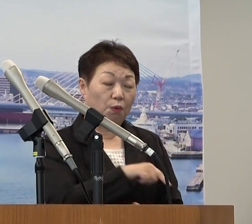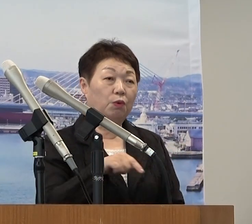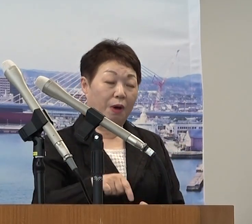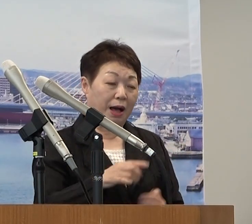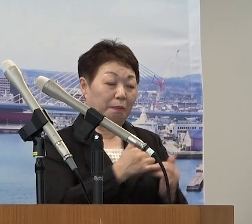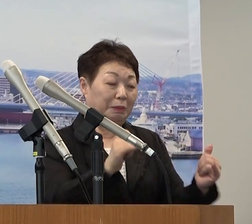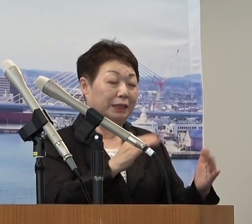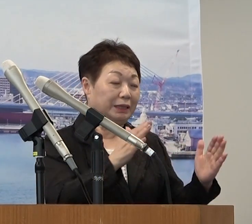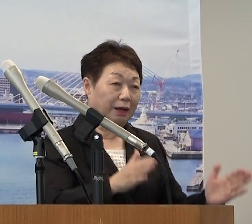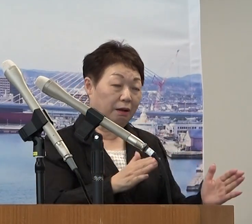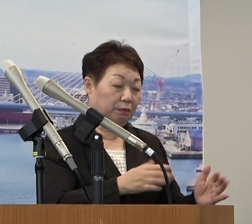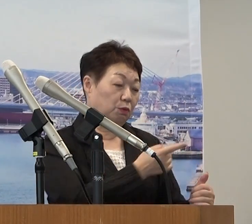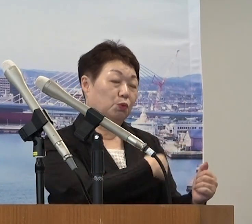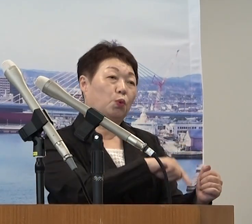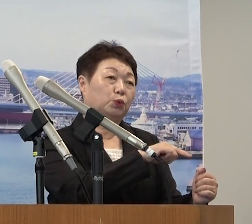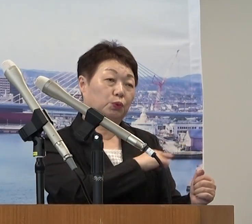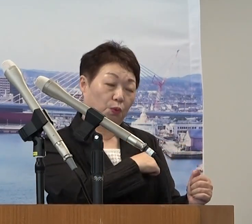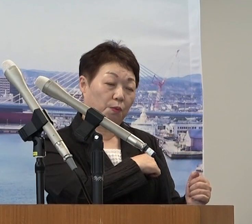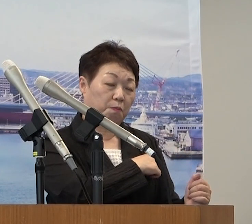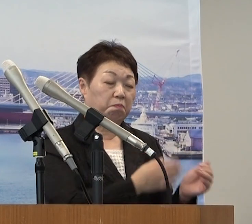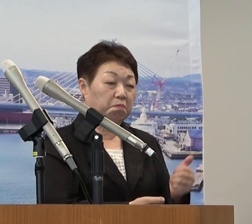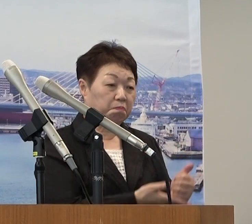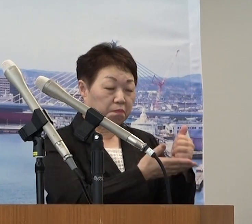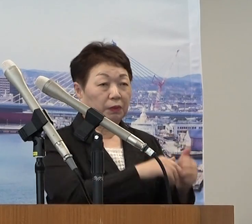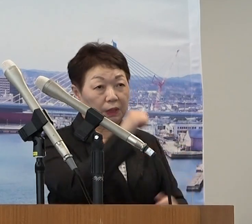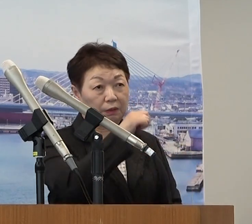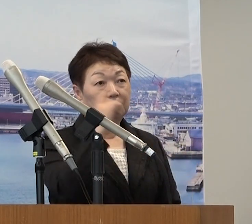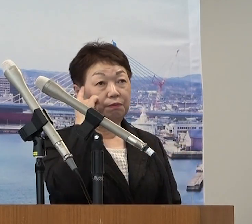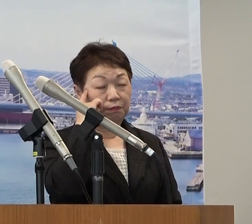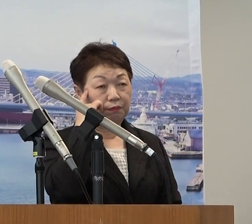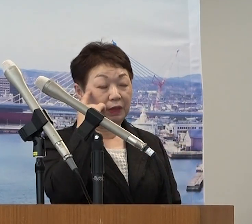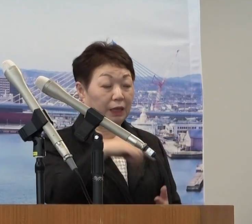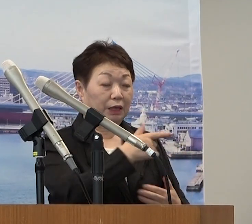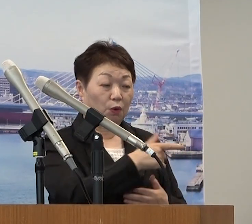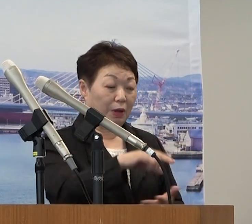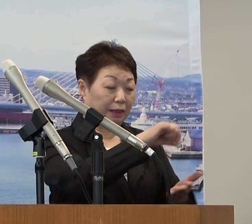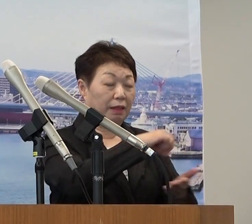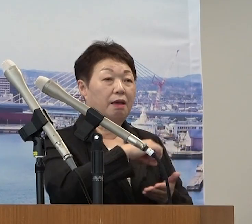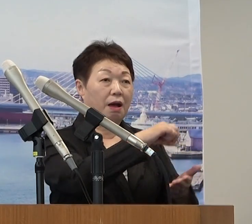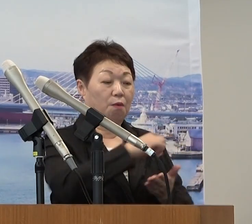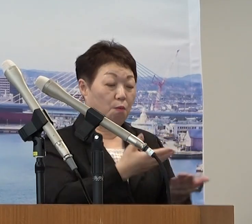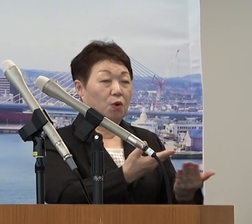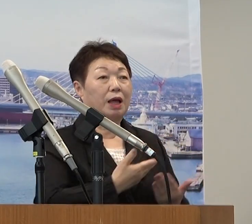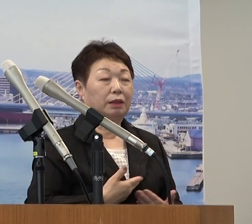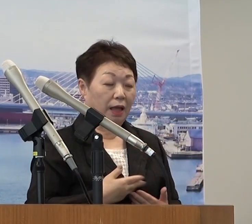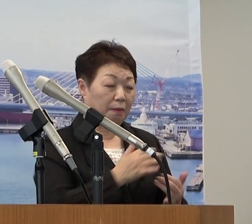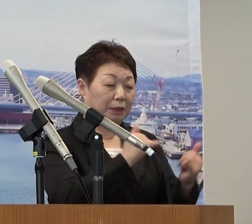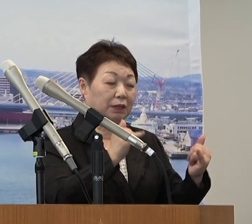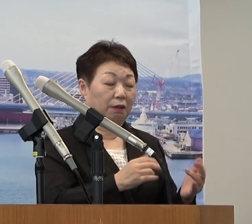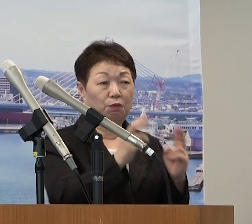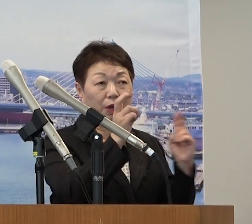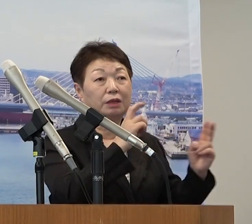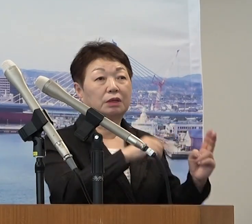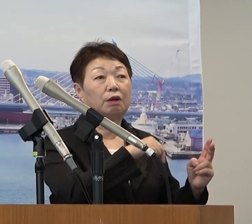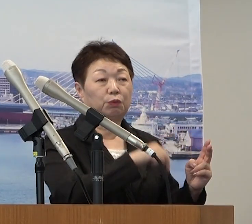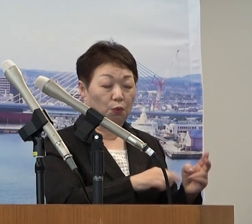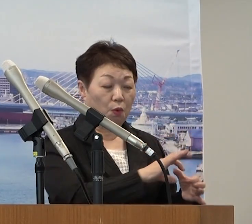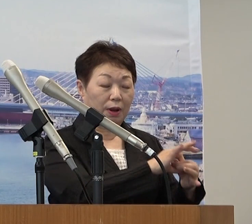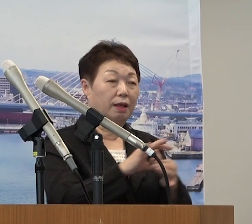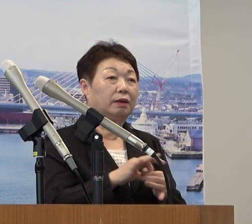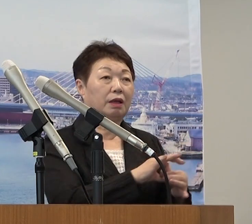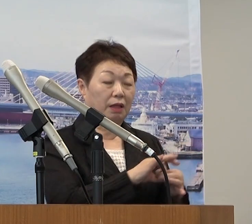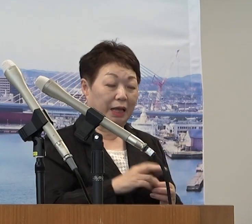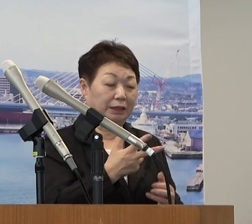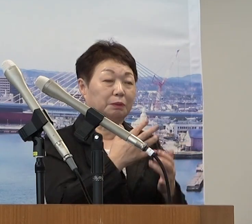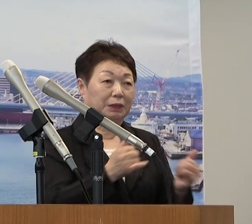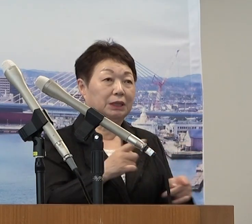民間力を生かす取り組みとなっていると思います。このようなご提案をいただくことによって、民間事業者との連携による市